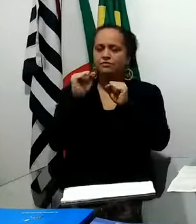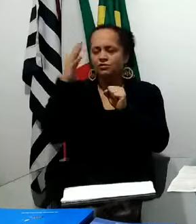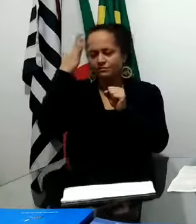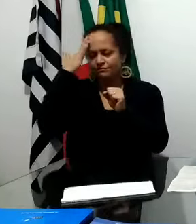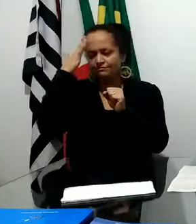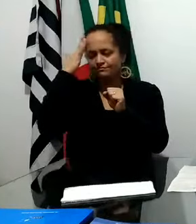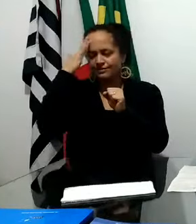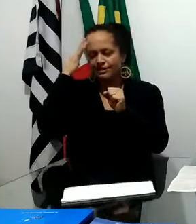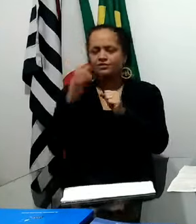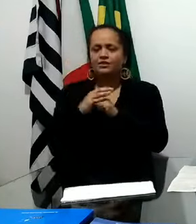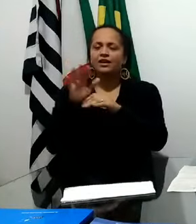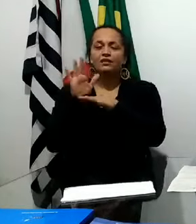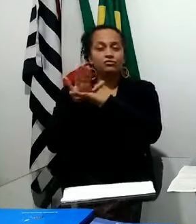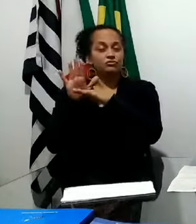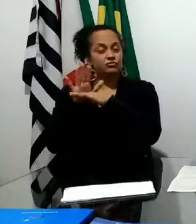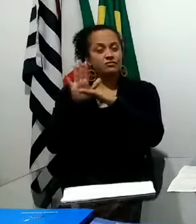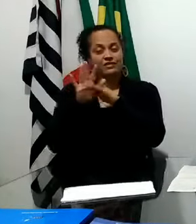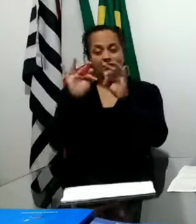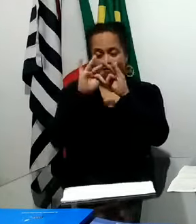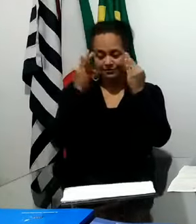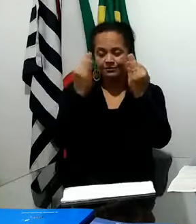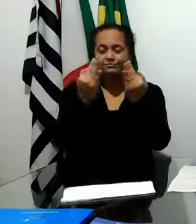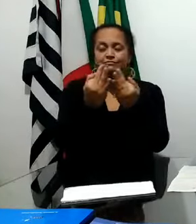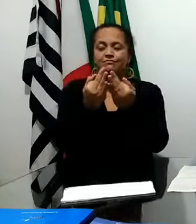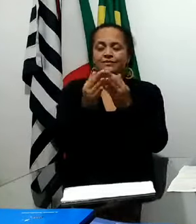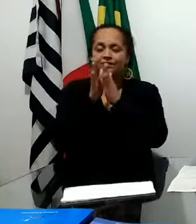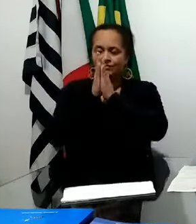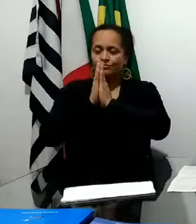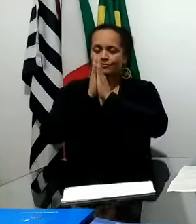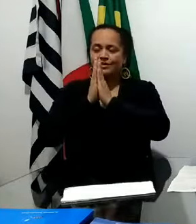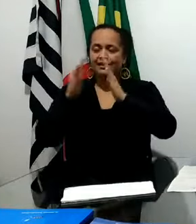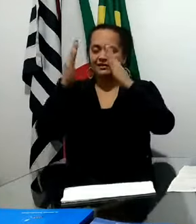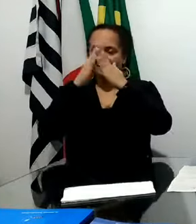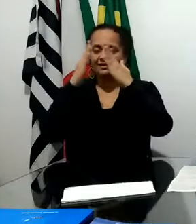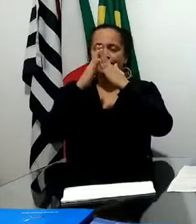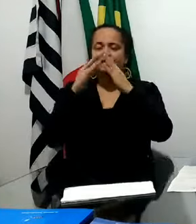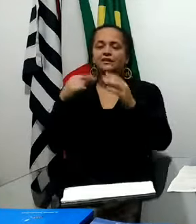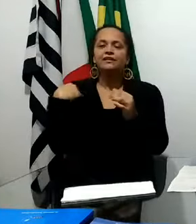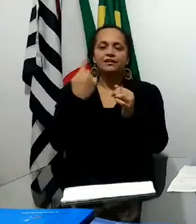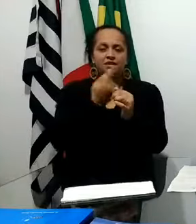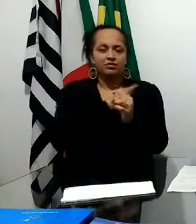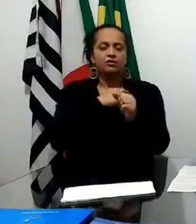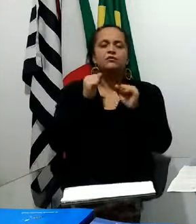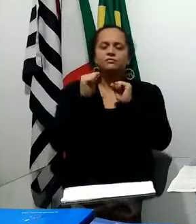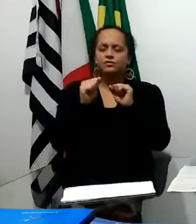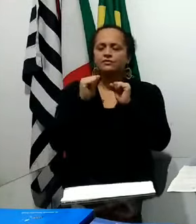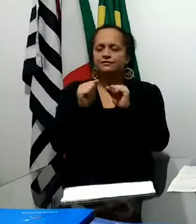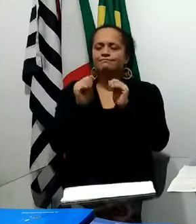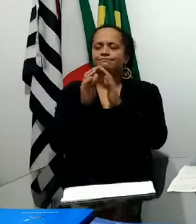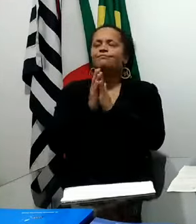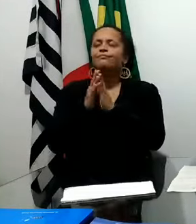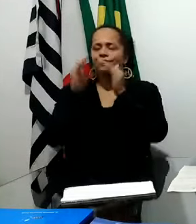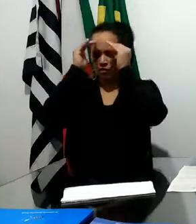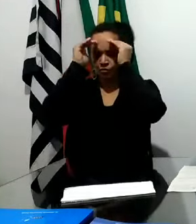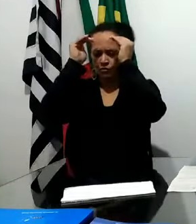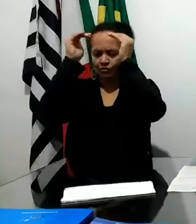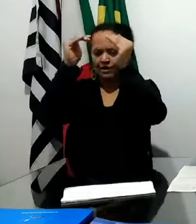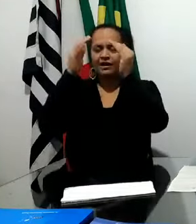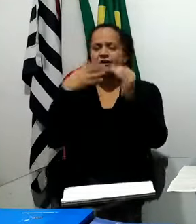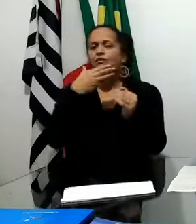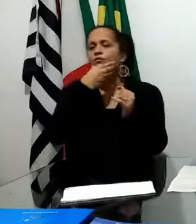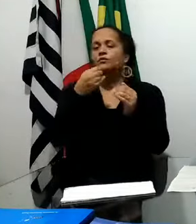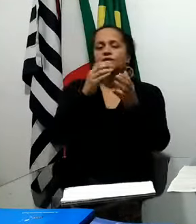nós venhamos honrar e respeitar os nossos esposos, que nós sejamos submissas segundo a sua palavra. Pai, em nome de Jesus, abençoe os